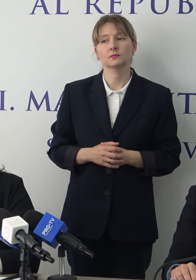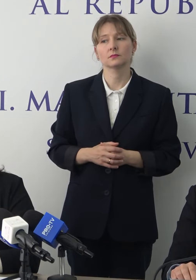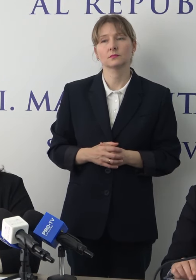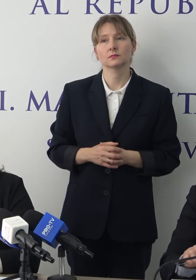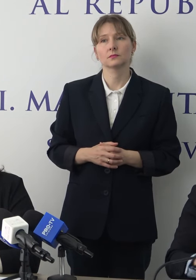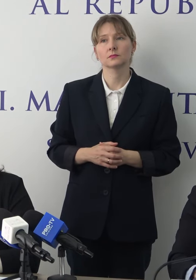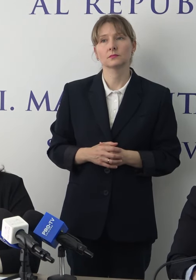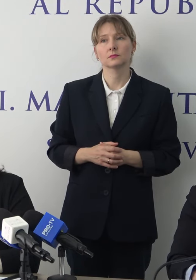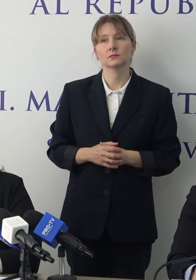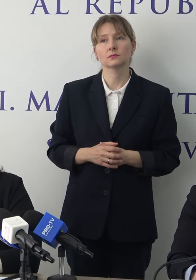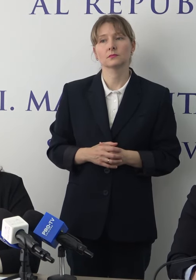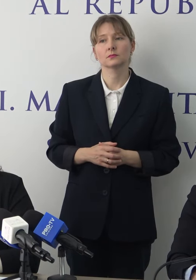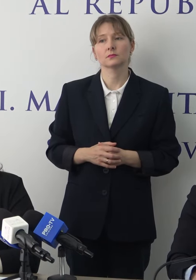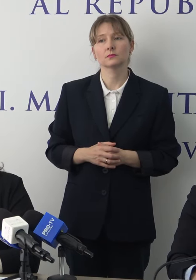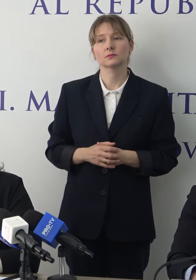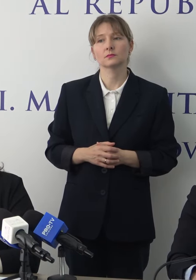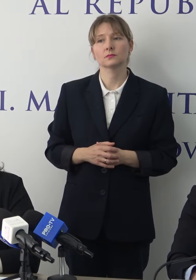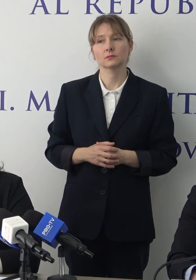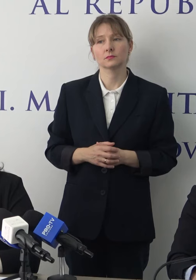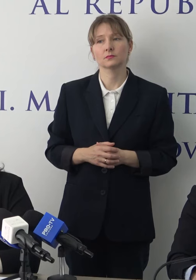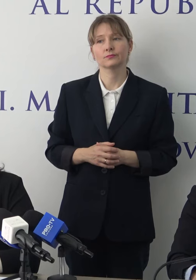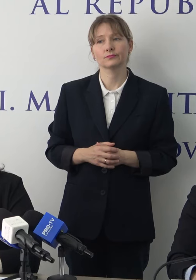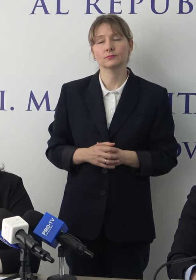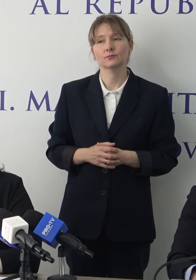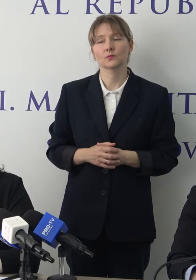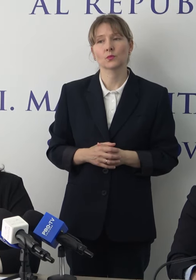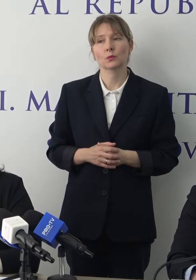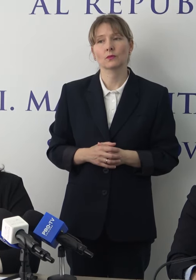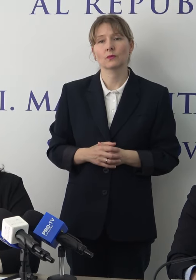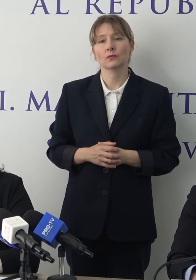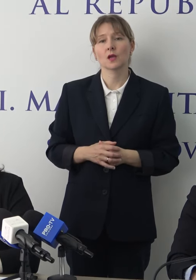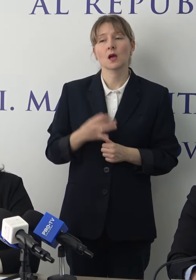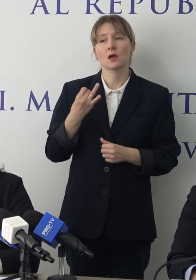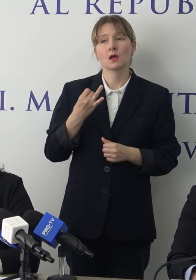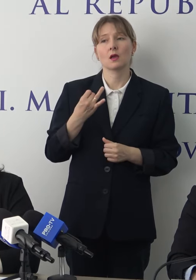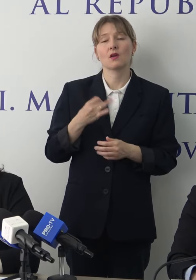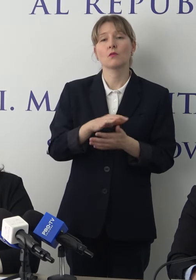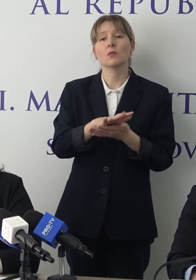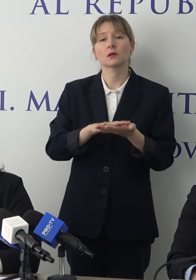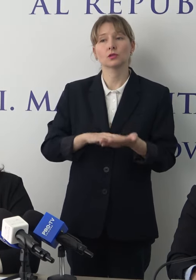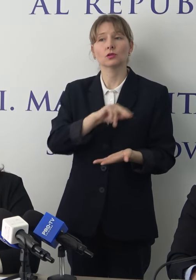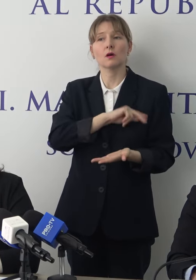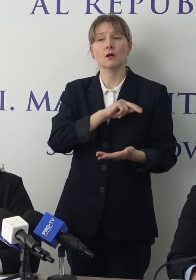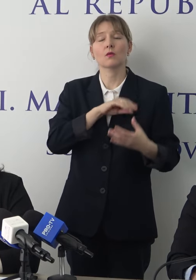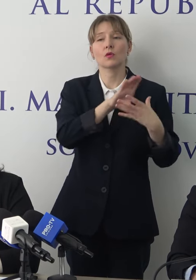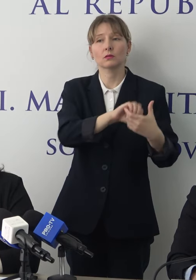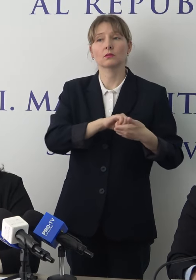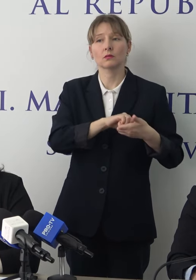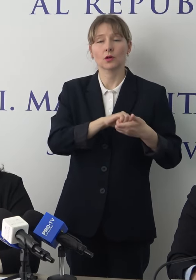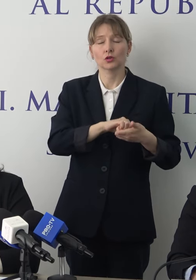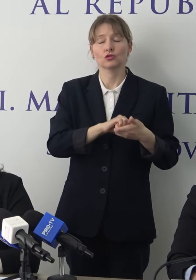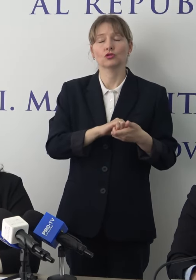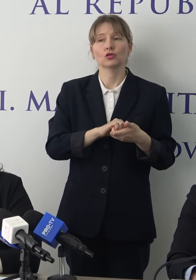children and their families, including refugee children and their caregivers. În contextul colaborării noastre actuale și